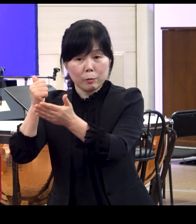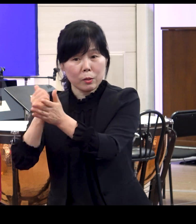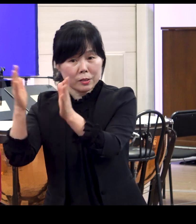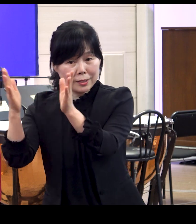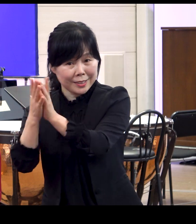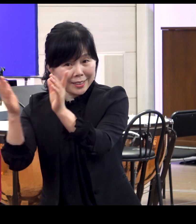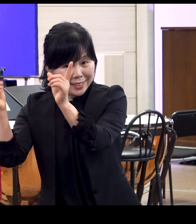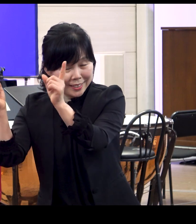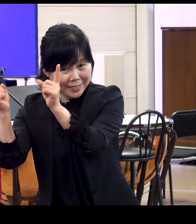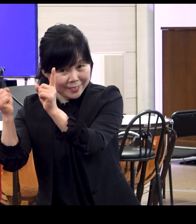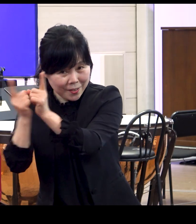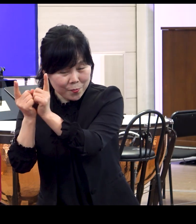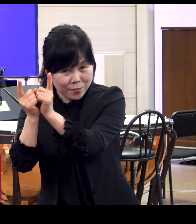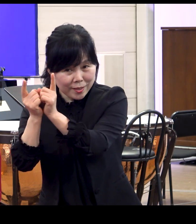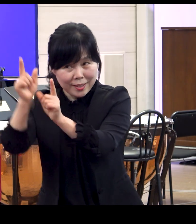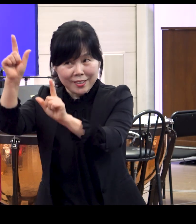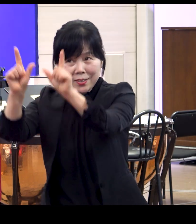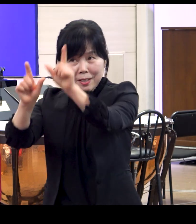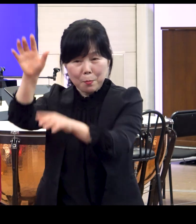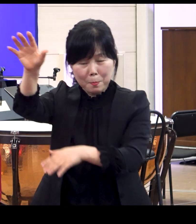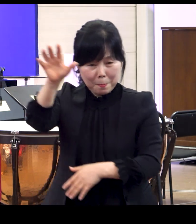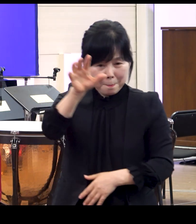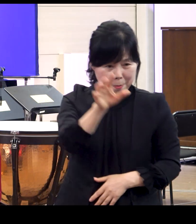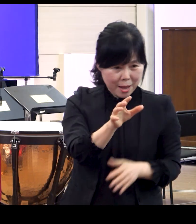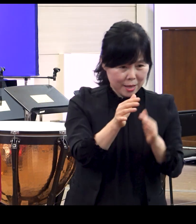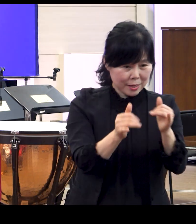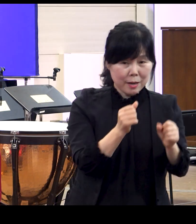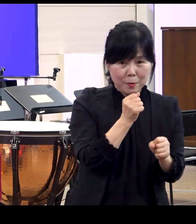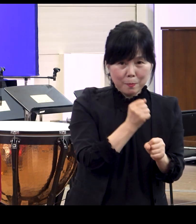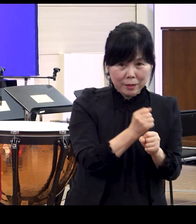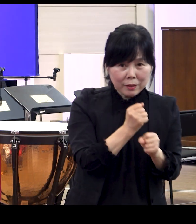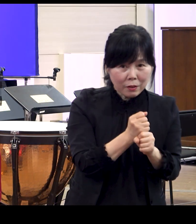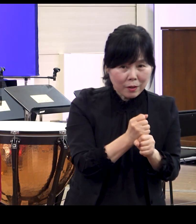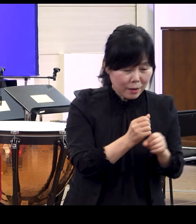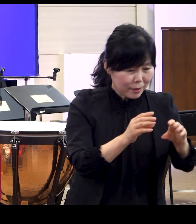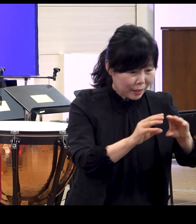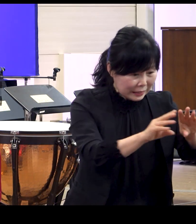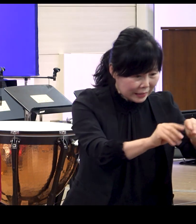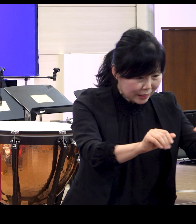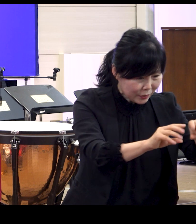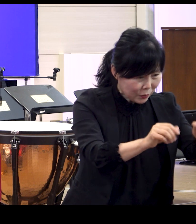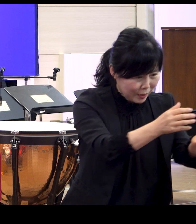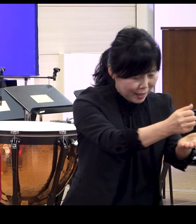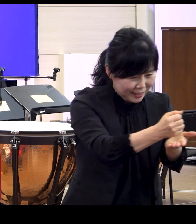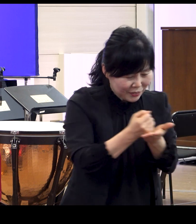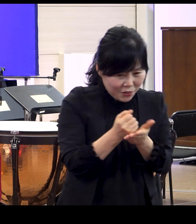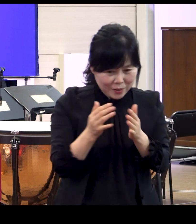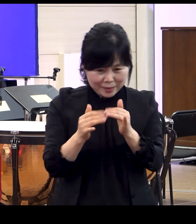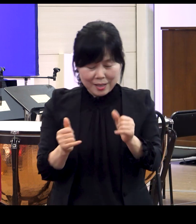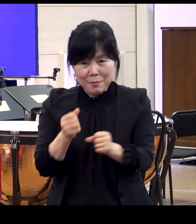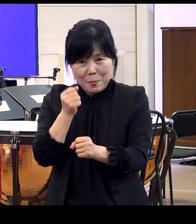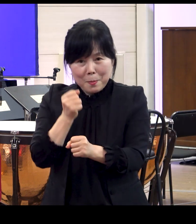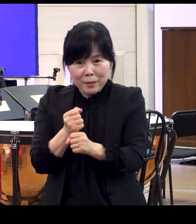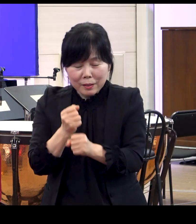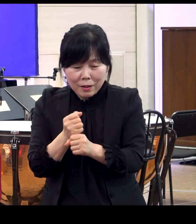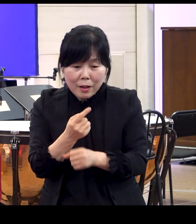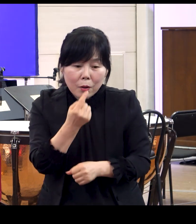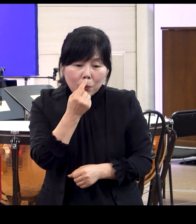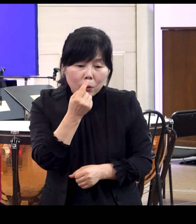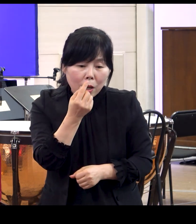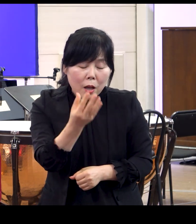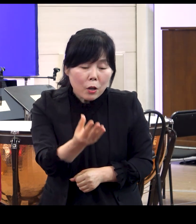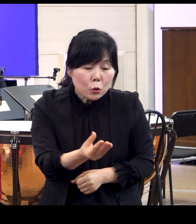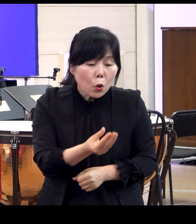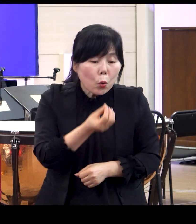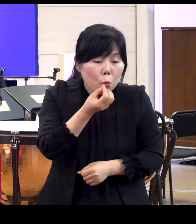하나님께서 친히 당신의 형상대로 우리를 지으셨습니다. 땅의 흙으로 우리 몸을 지으시고, 그리고 그